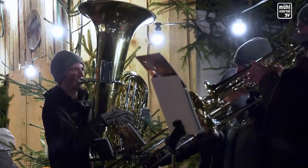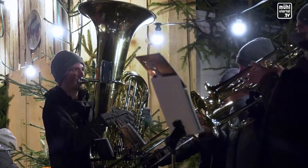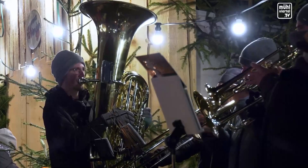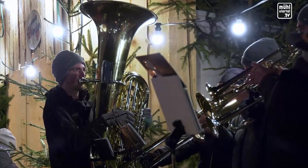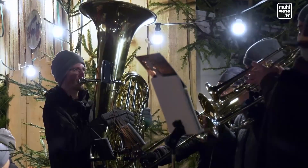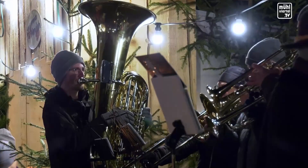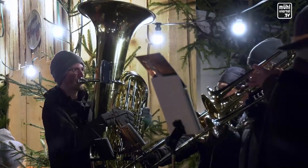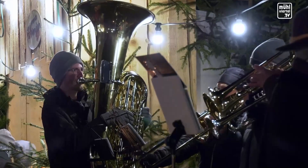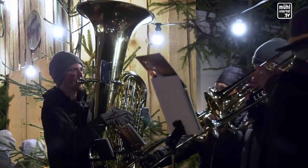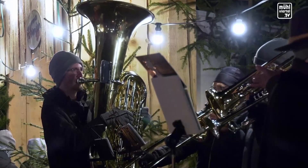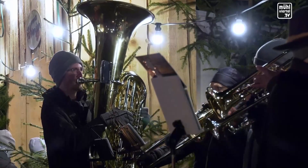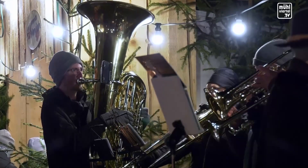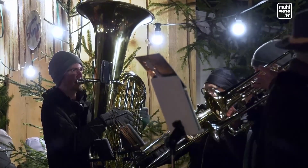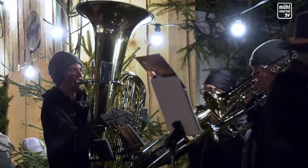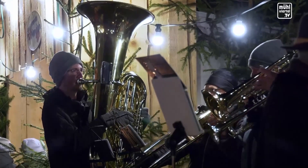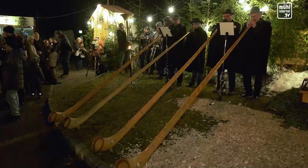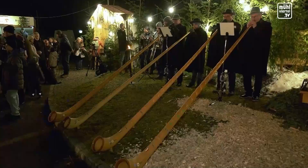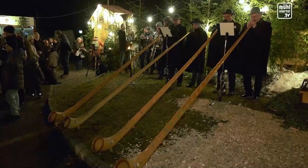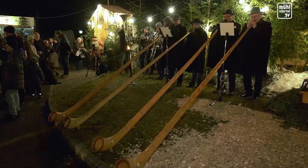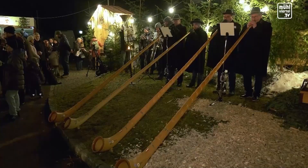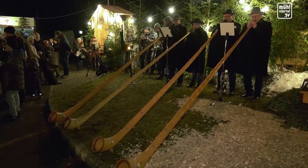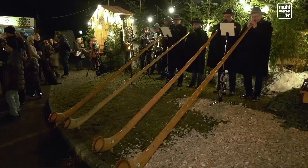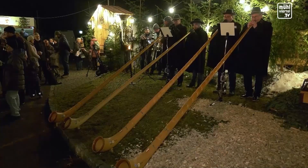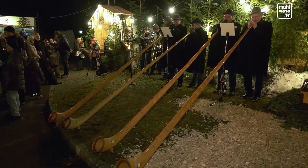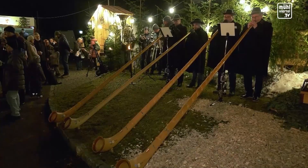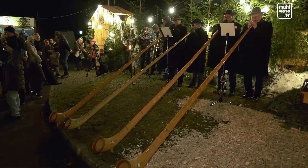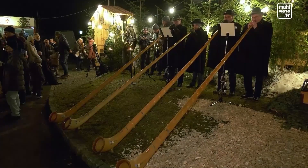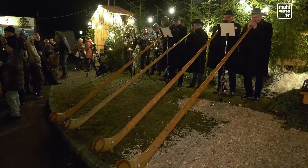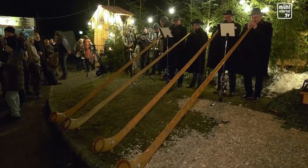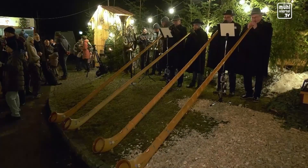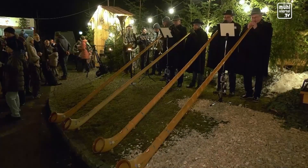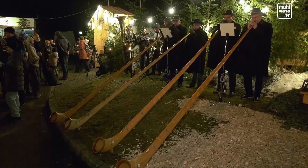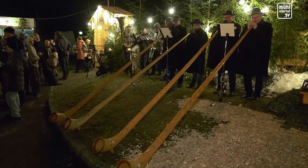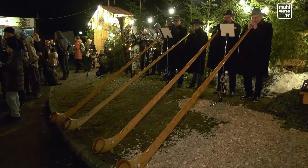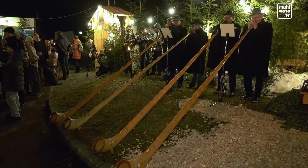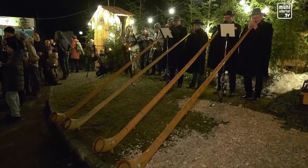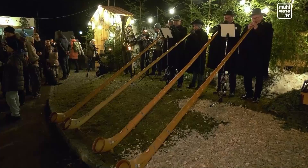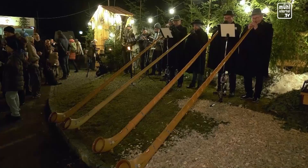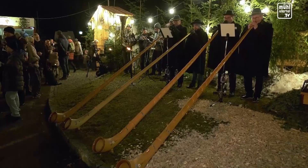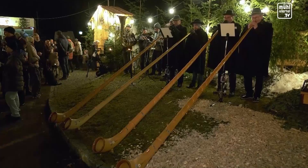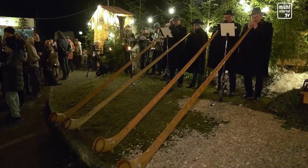Musik gab's vom Musikverein Schenkenfelden und von den Käfermarkter Alphornbläsern.